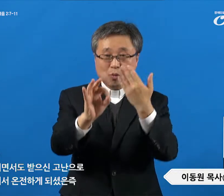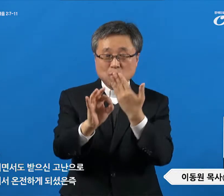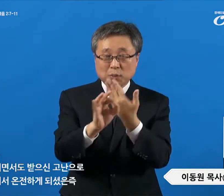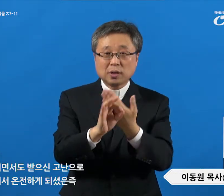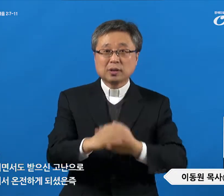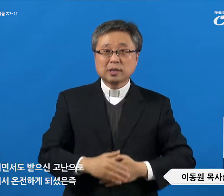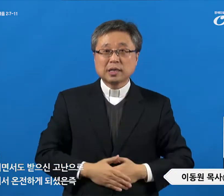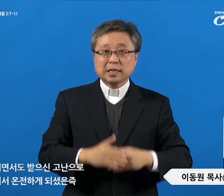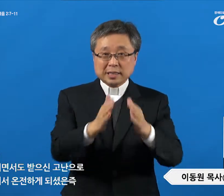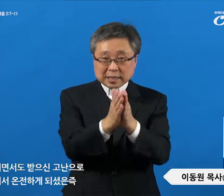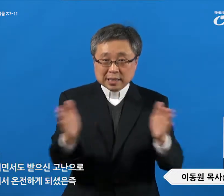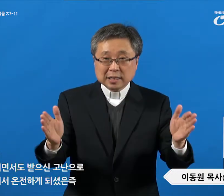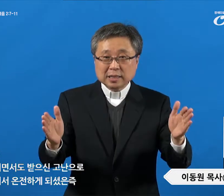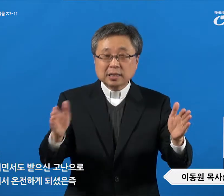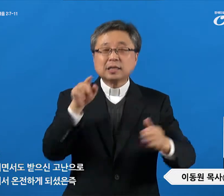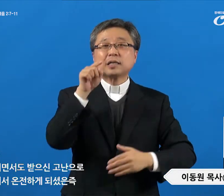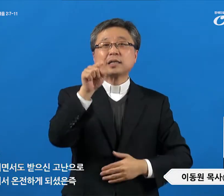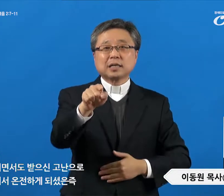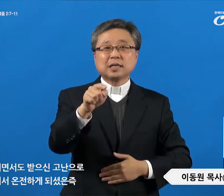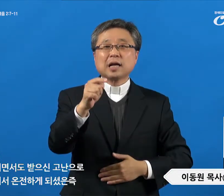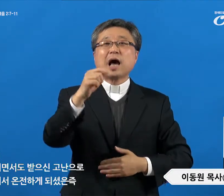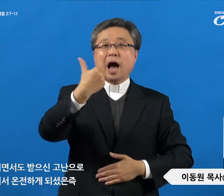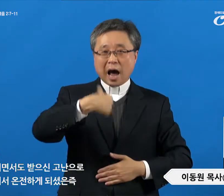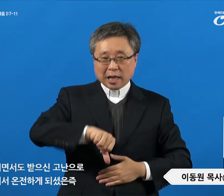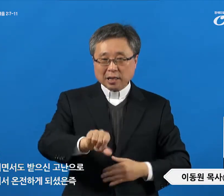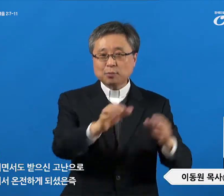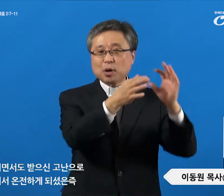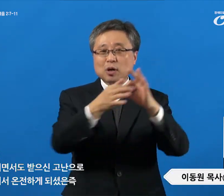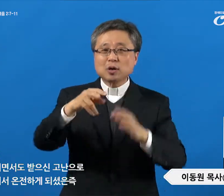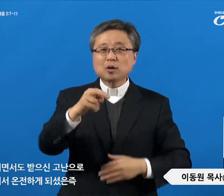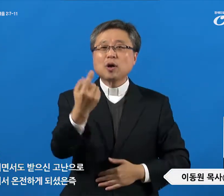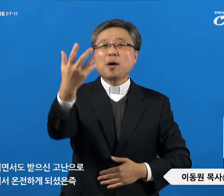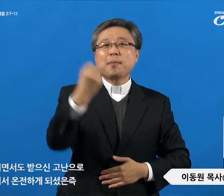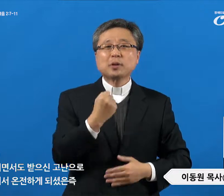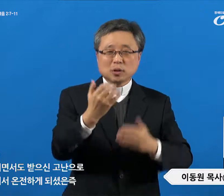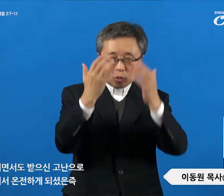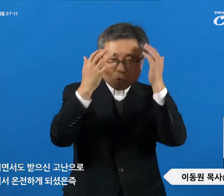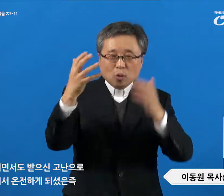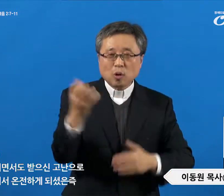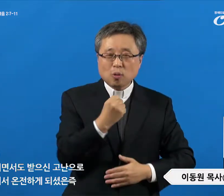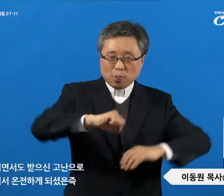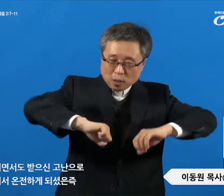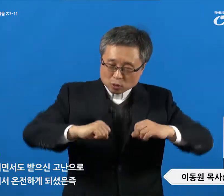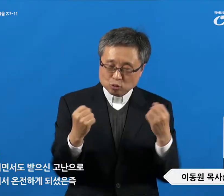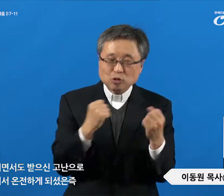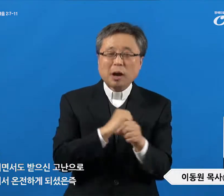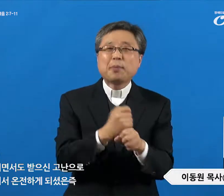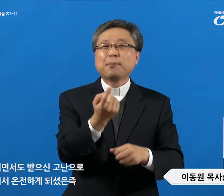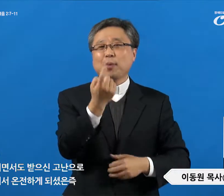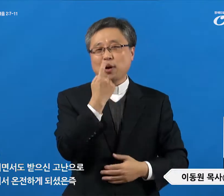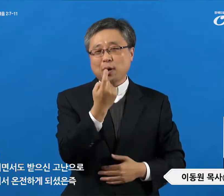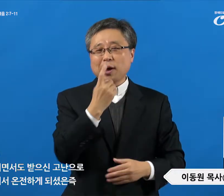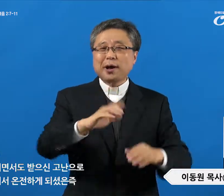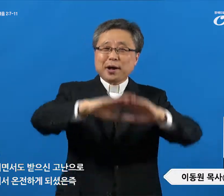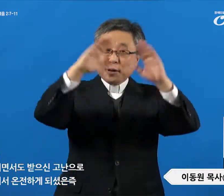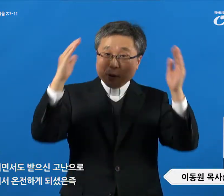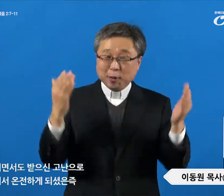읽겠습니다. 시작. 그는 아들이시면서도 받으신 고난으로 순종함을 배워서